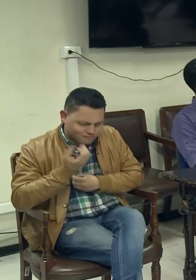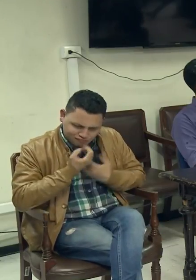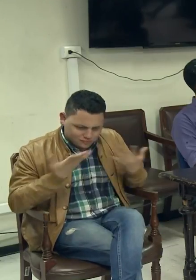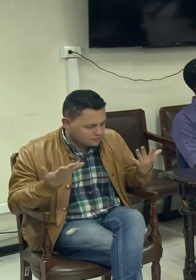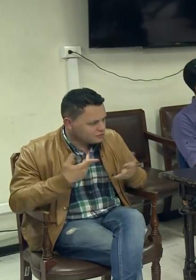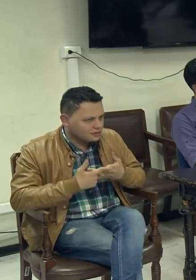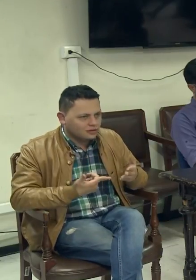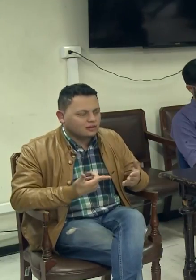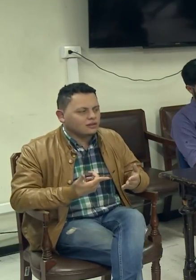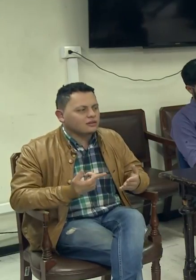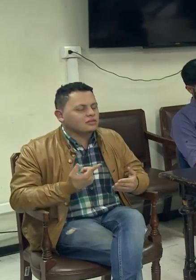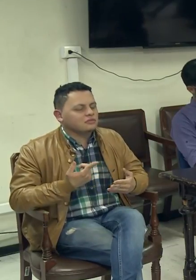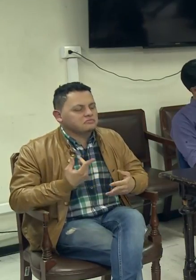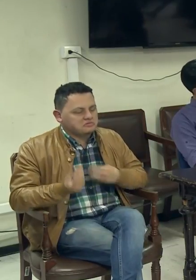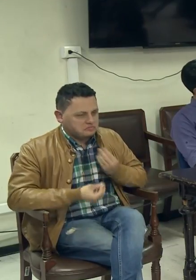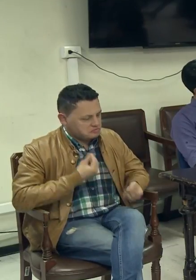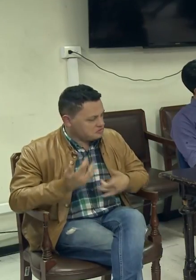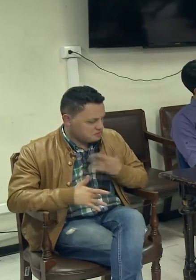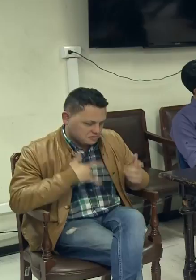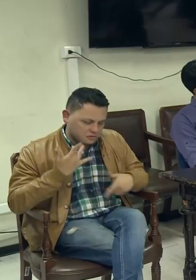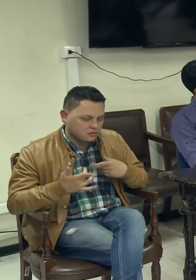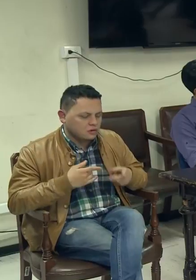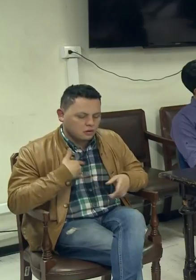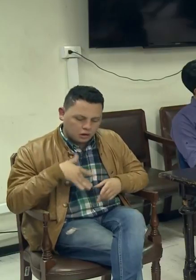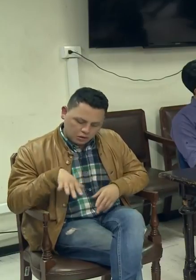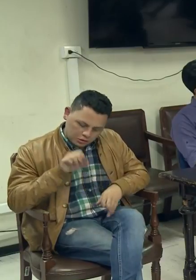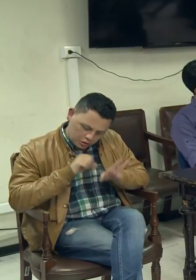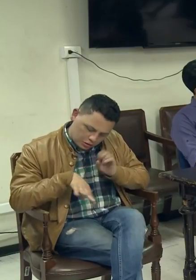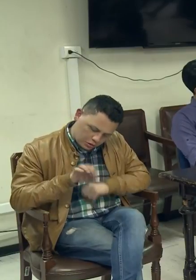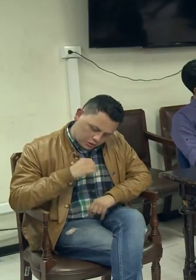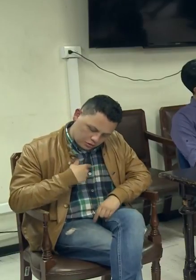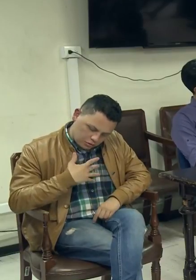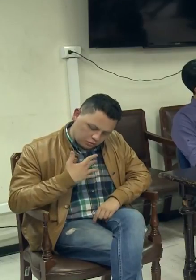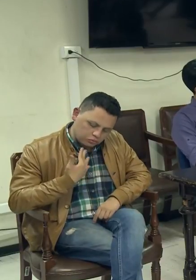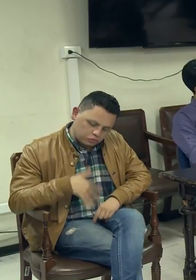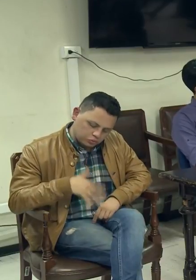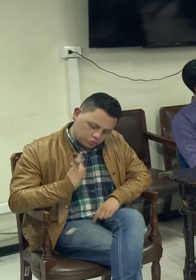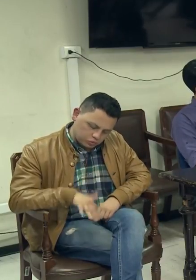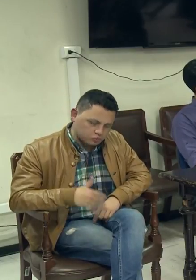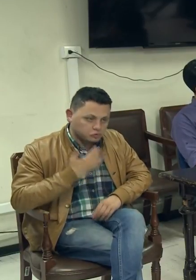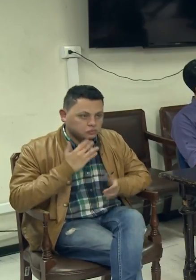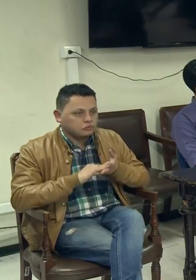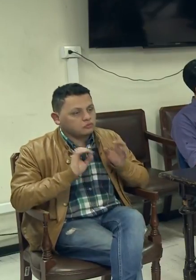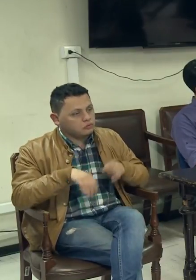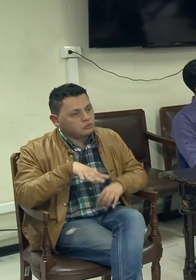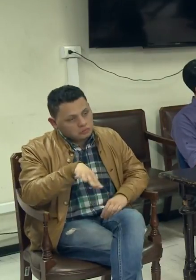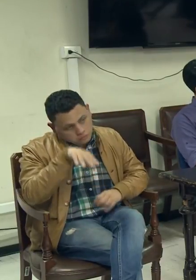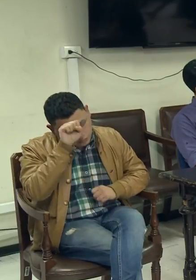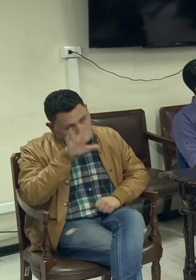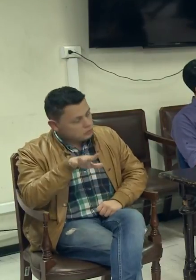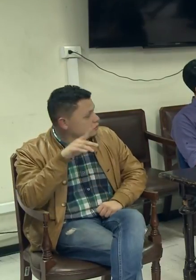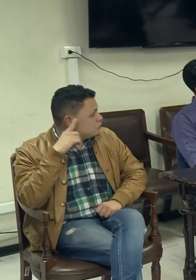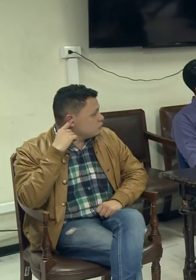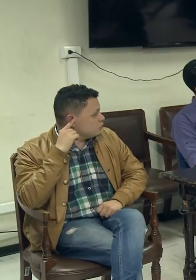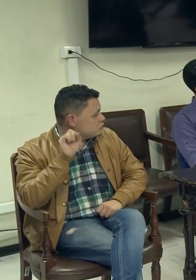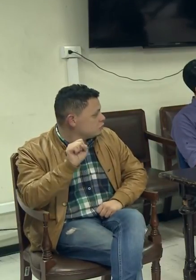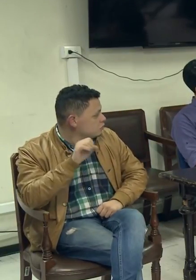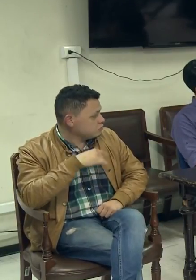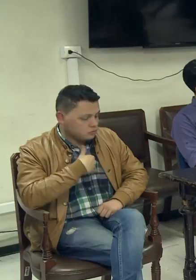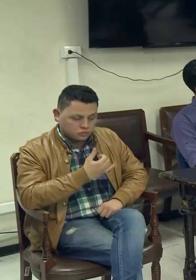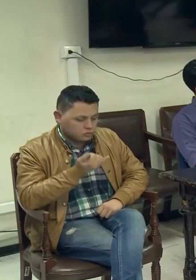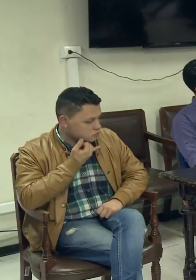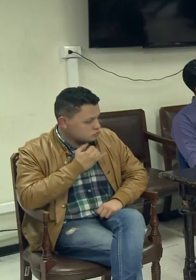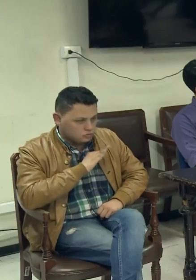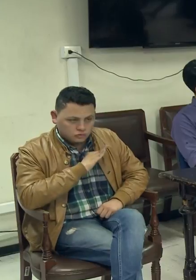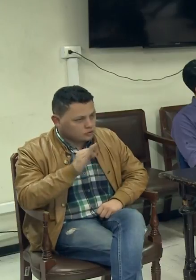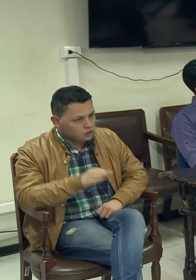divertidísimos que hicimos, donde yo aprendí cosas maravillosas. Yo aprendí que, por ejemplo, las feministas no nos hemos